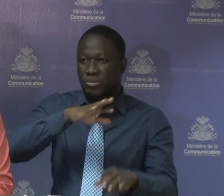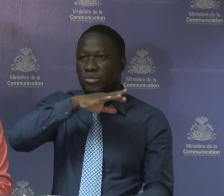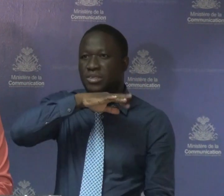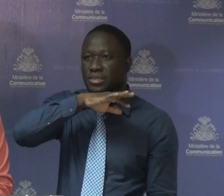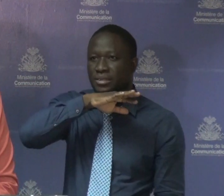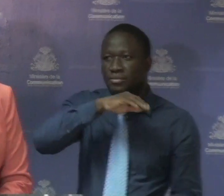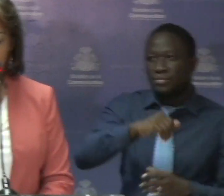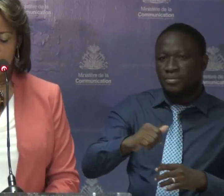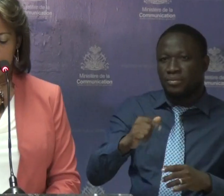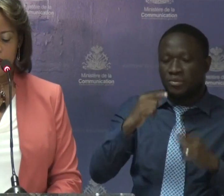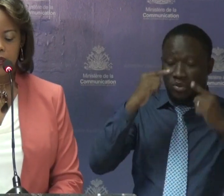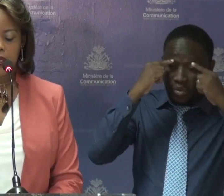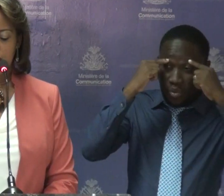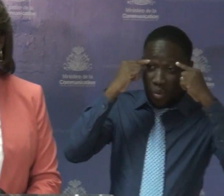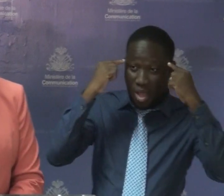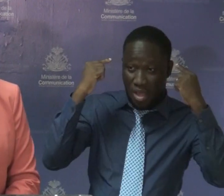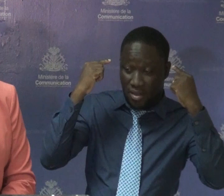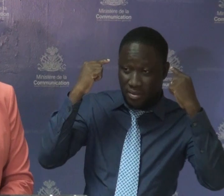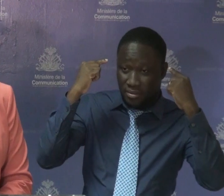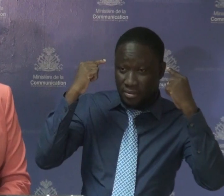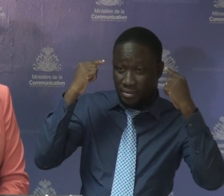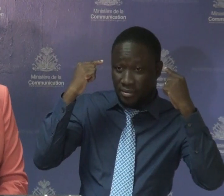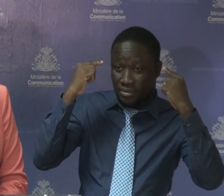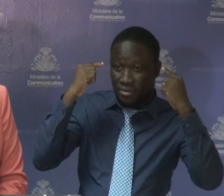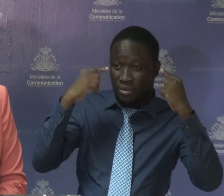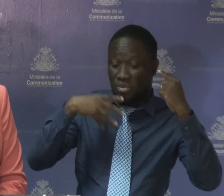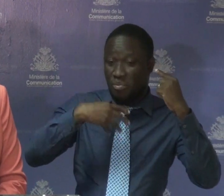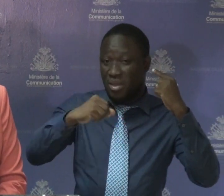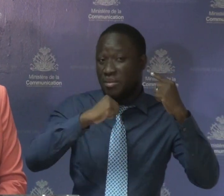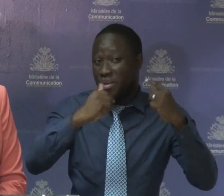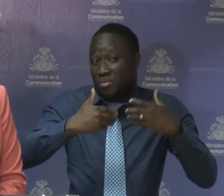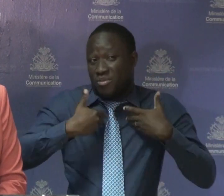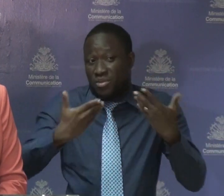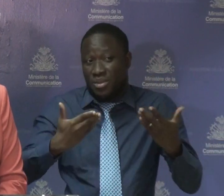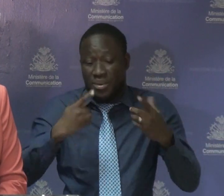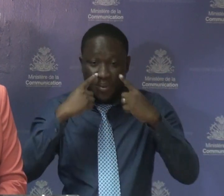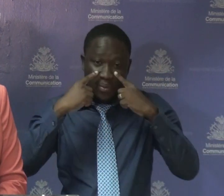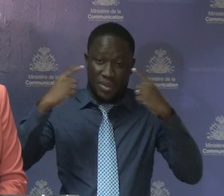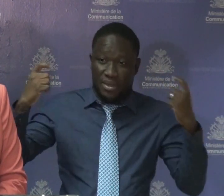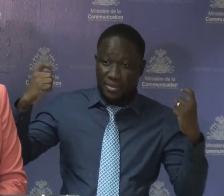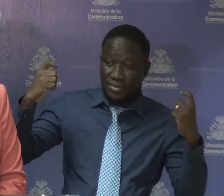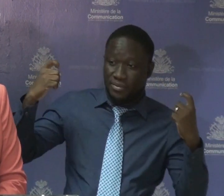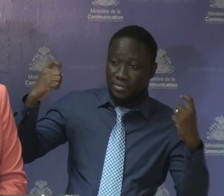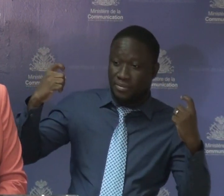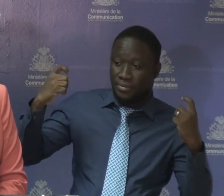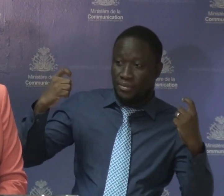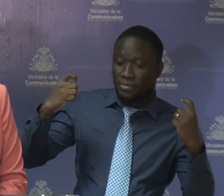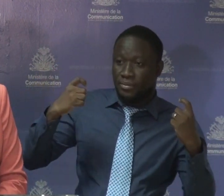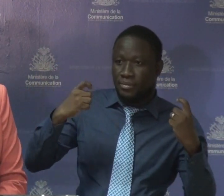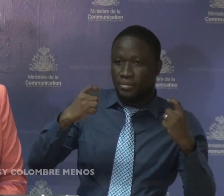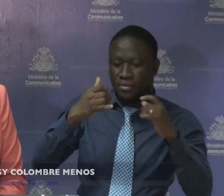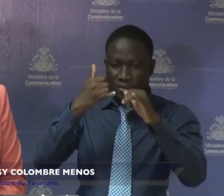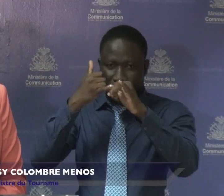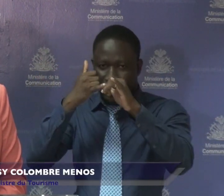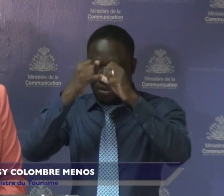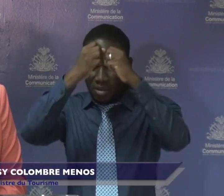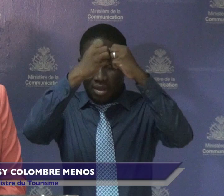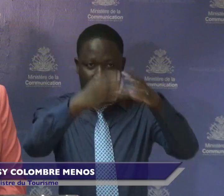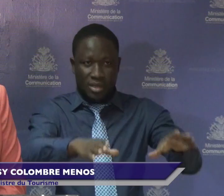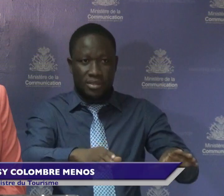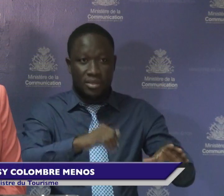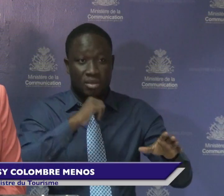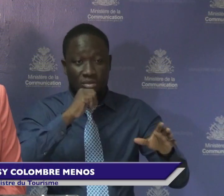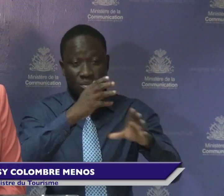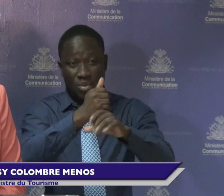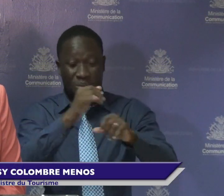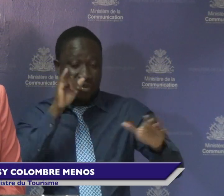sale, moi trop noir. Blanc pareil ou pas content, moi trop laide. Ma pété Kodak là. Pas prendre